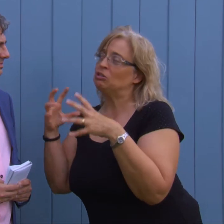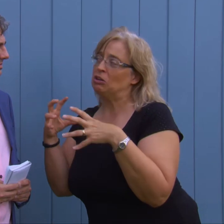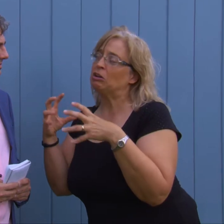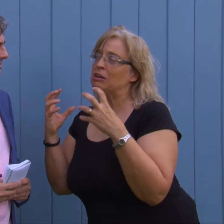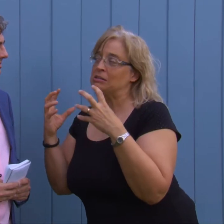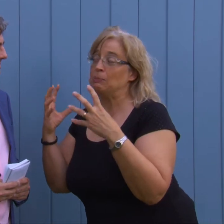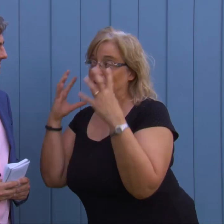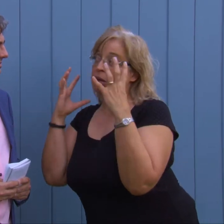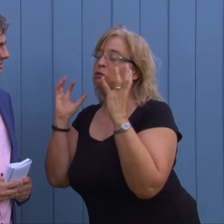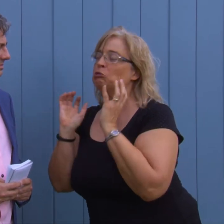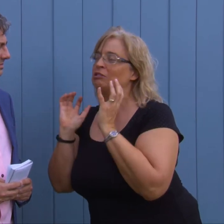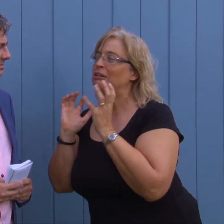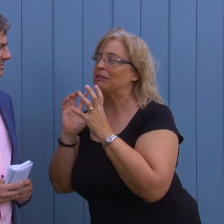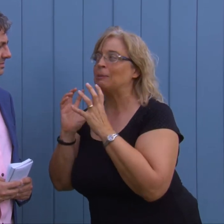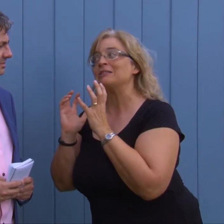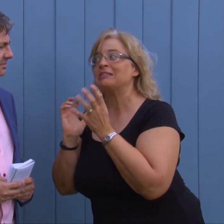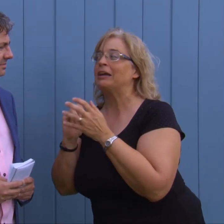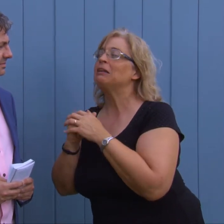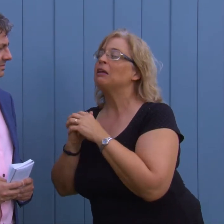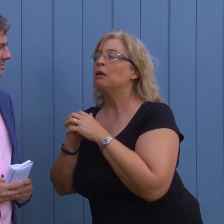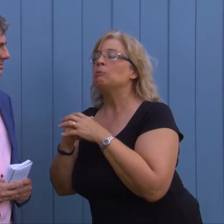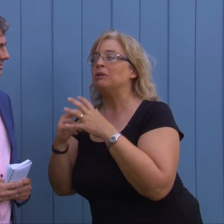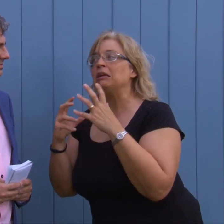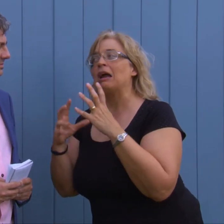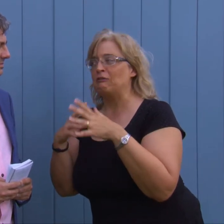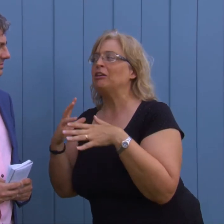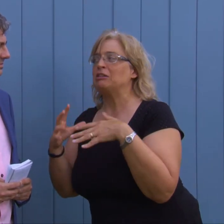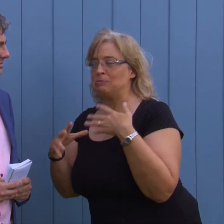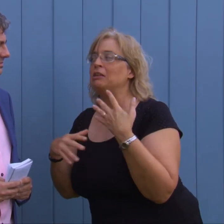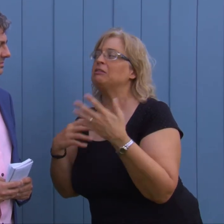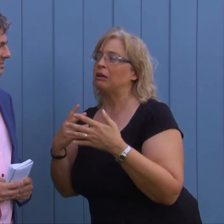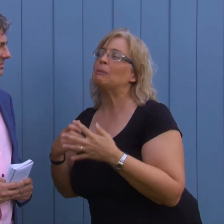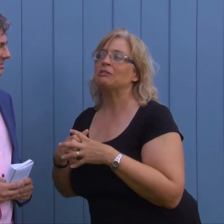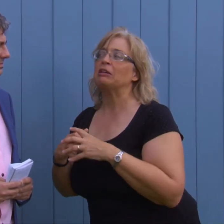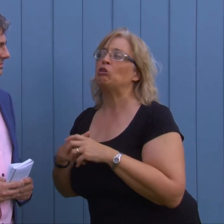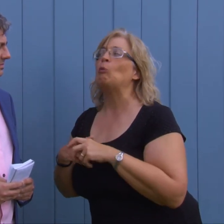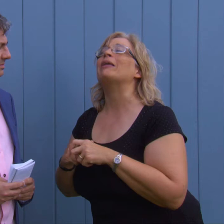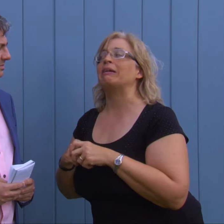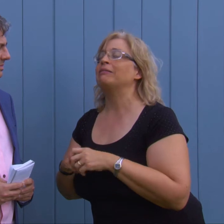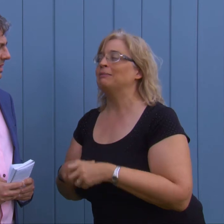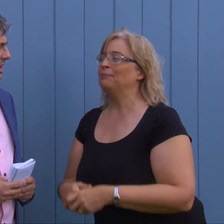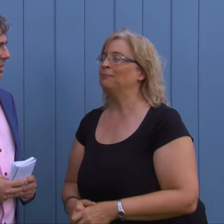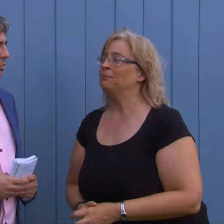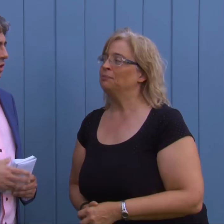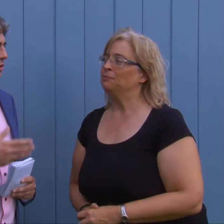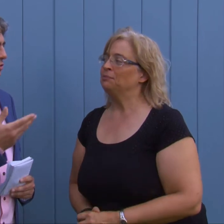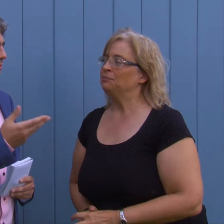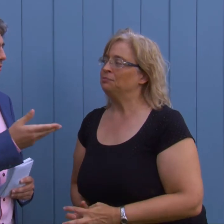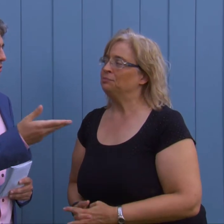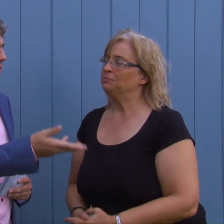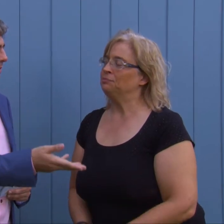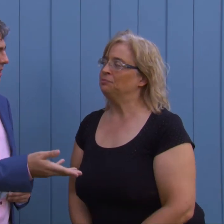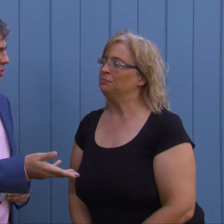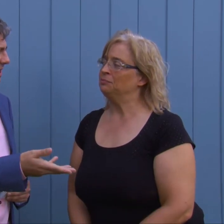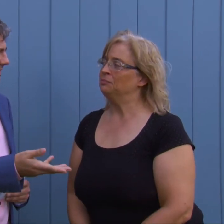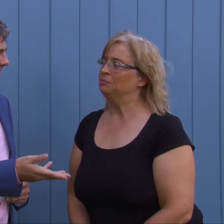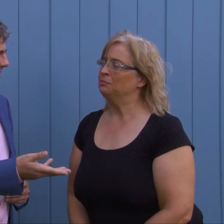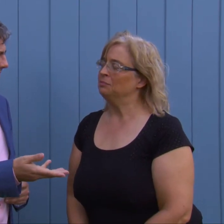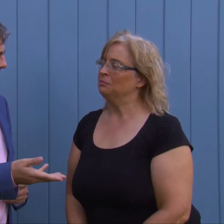tenir ensemble puis garder tout ça dans ta petite tête. Mm-hmm. Puis, à la fin de la semaine, ça commence à être complexe. Moi, je ne suis pas sur le plancher avec les délégués